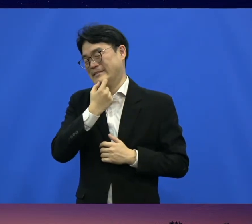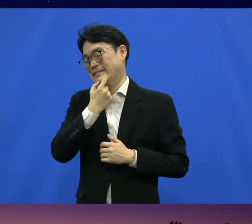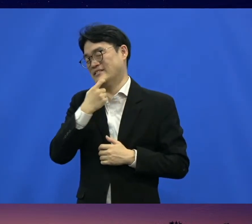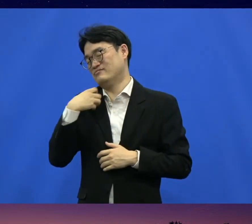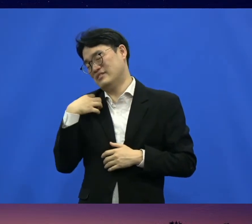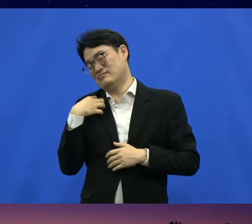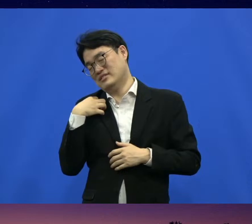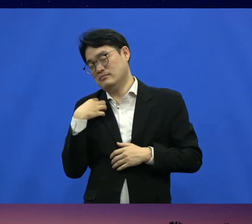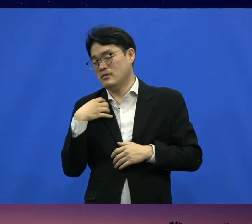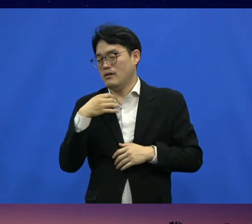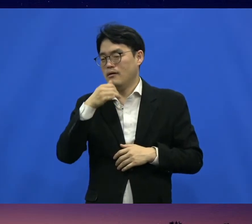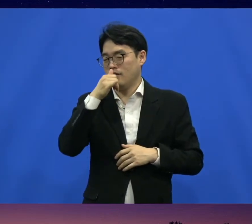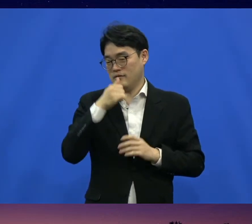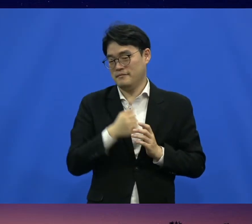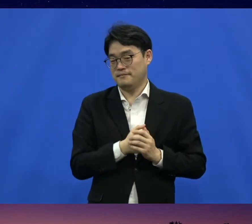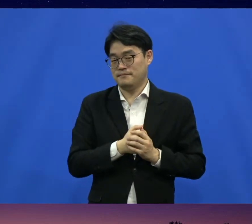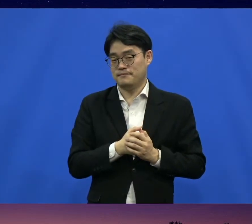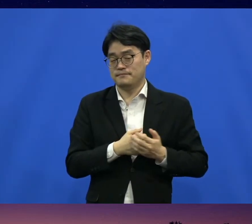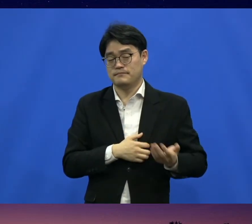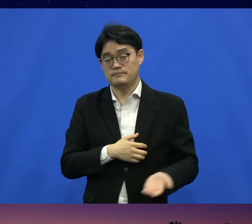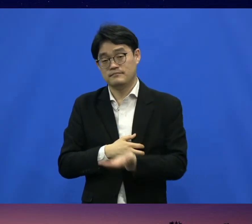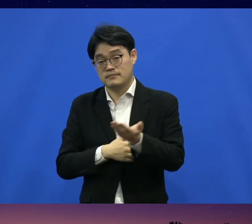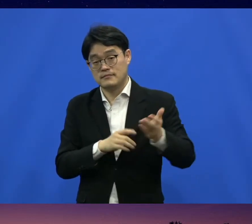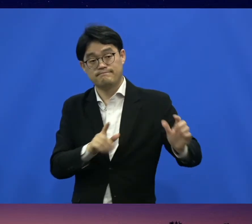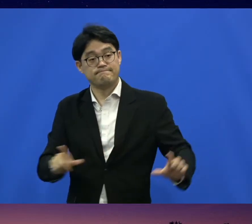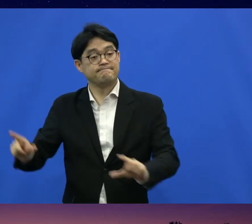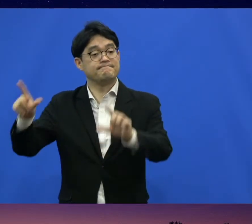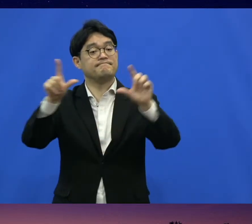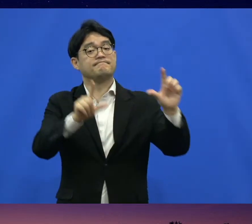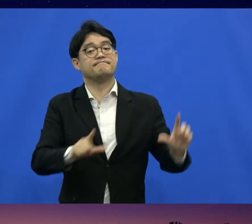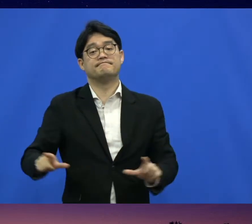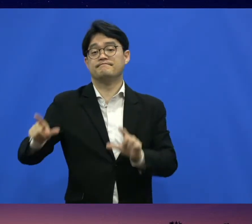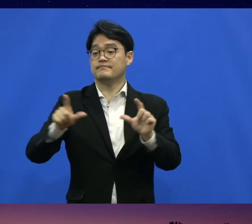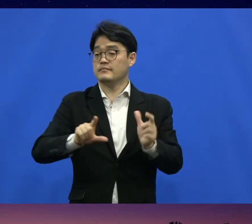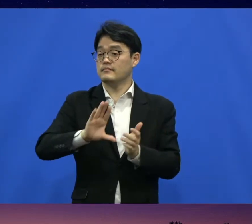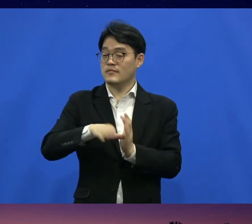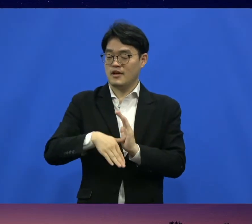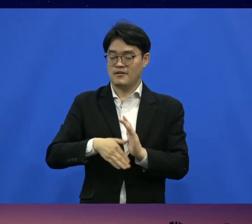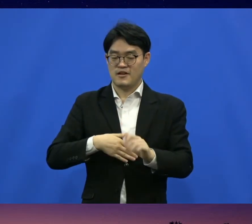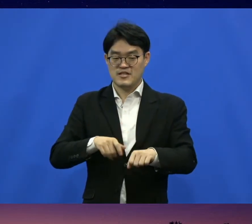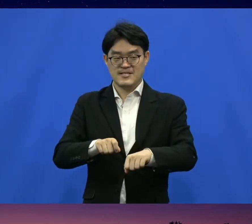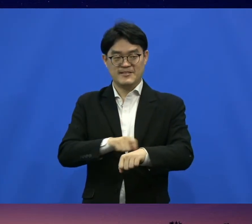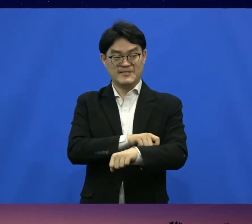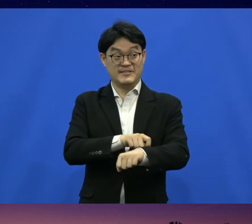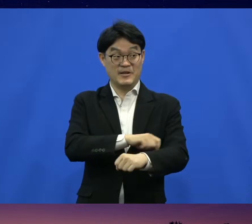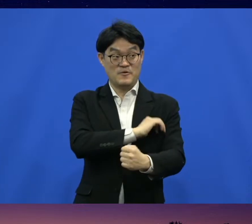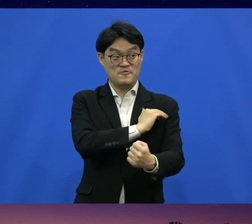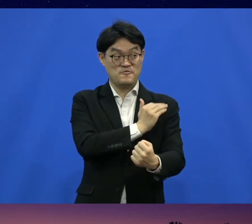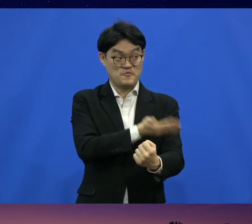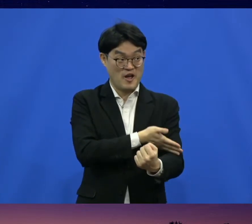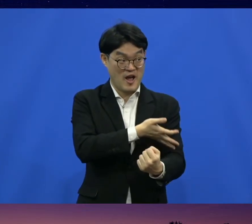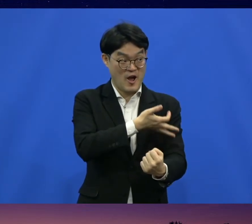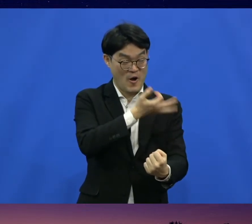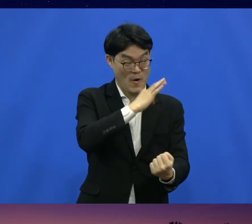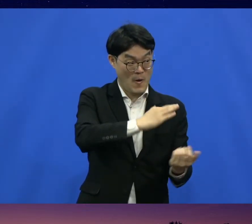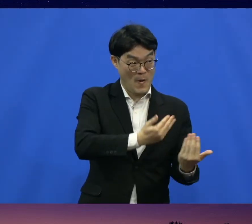여러분, 우리가 우리의 삶을 살아가다 보면요, 특권은 누리고 싶지만 책임은 지고 싶지 않은 시대예요.